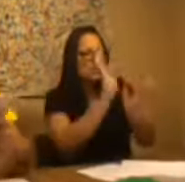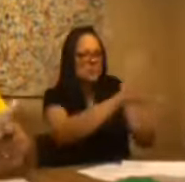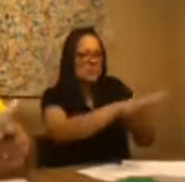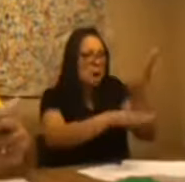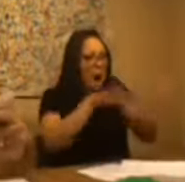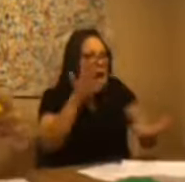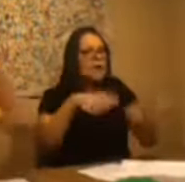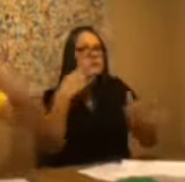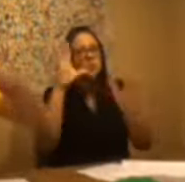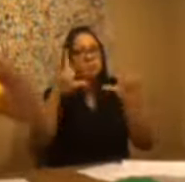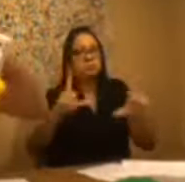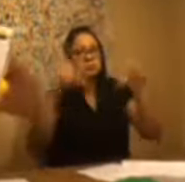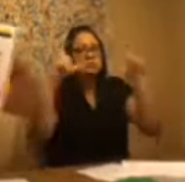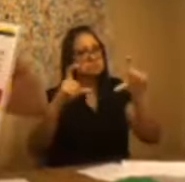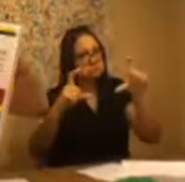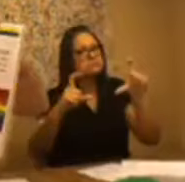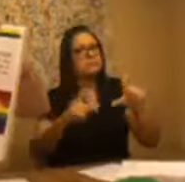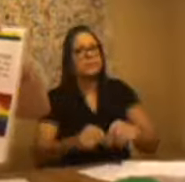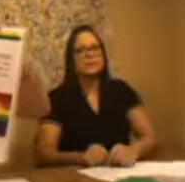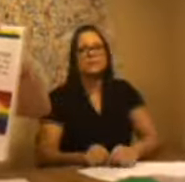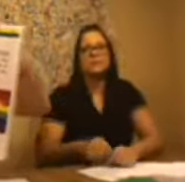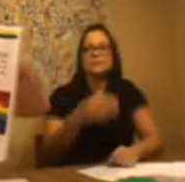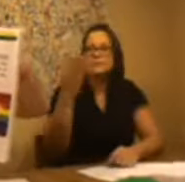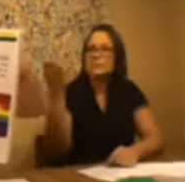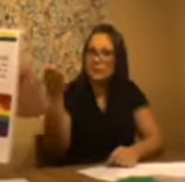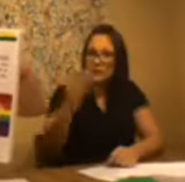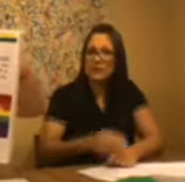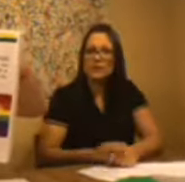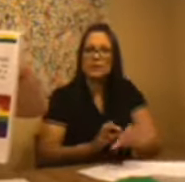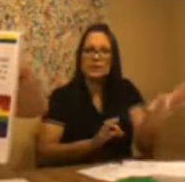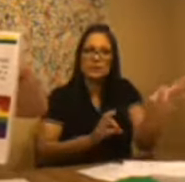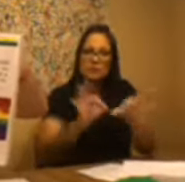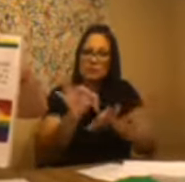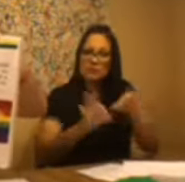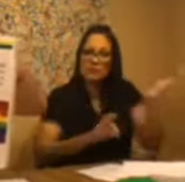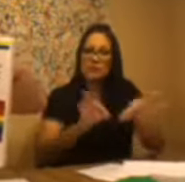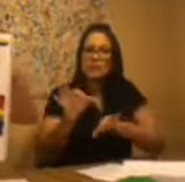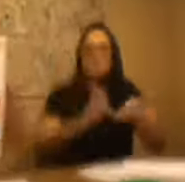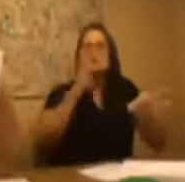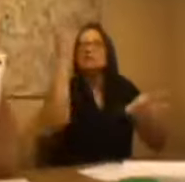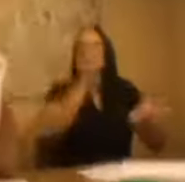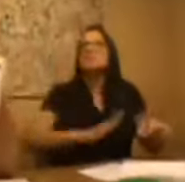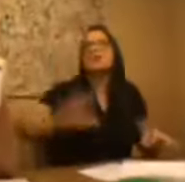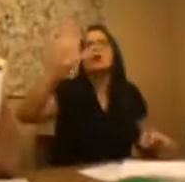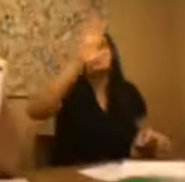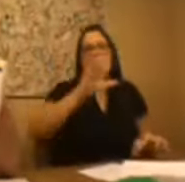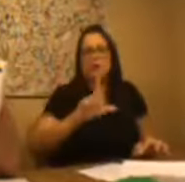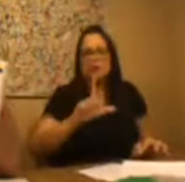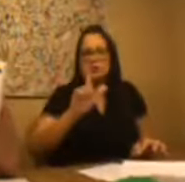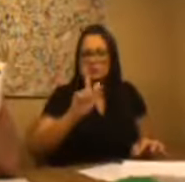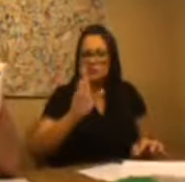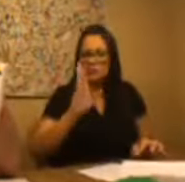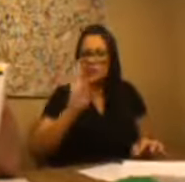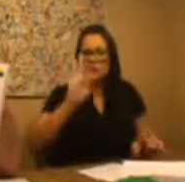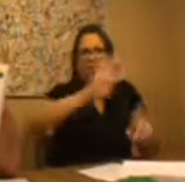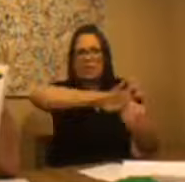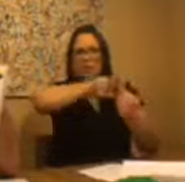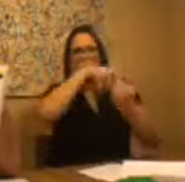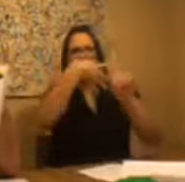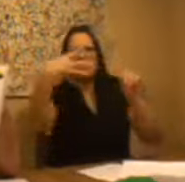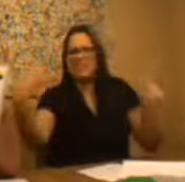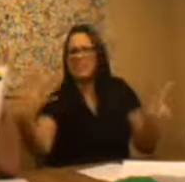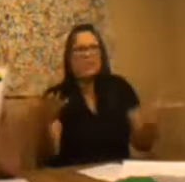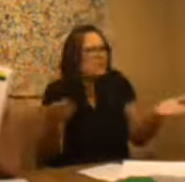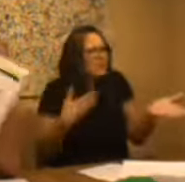pode ver aqui o plano nacional de promoção à cidadania lgbt não tenho nada contra quem vários games